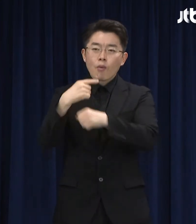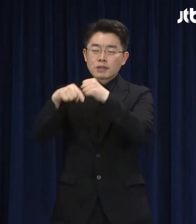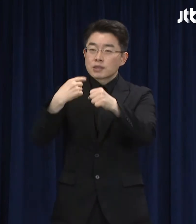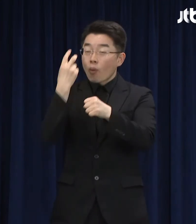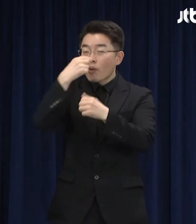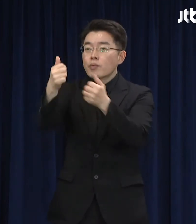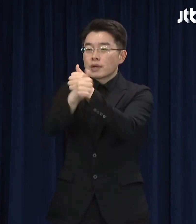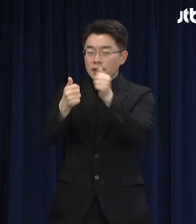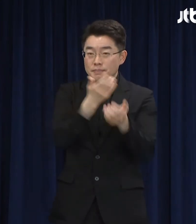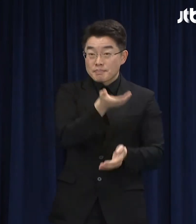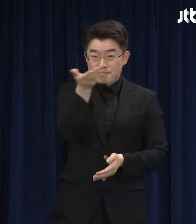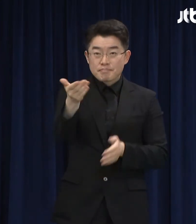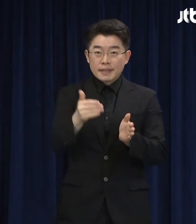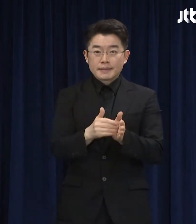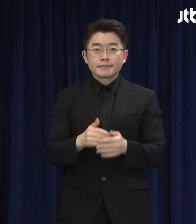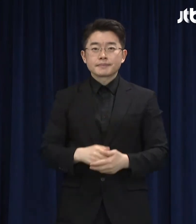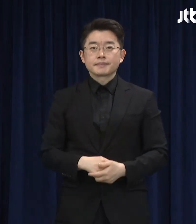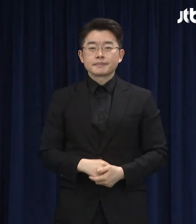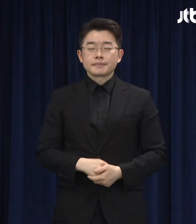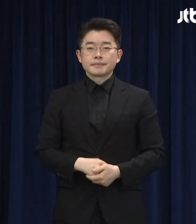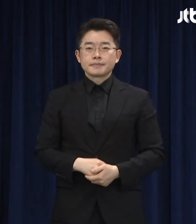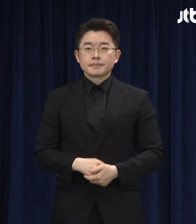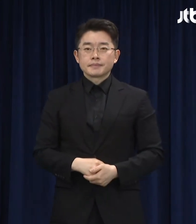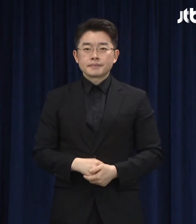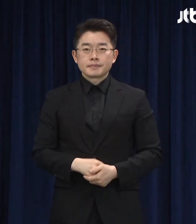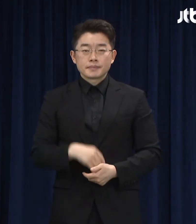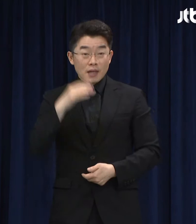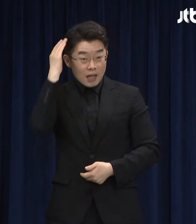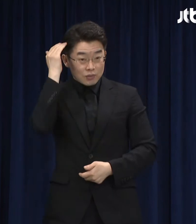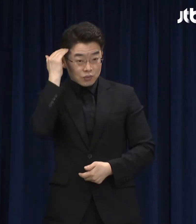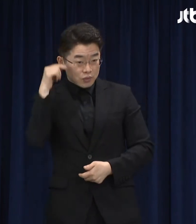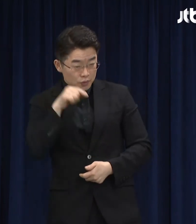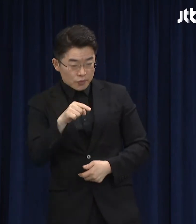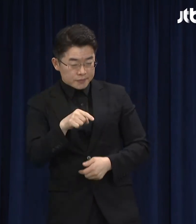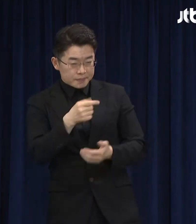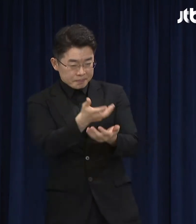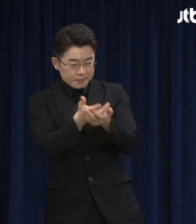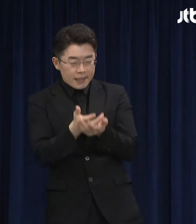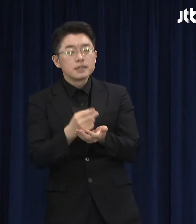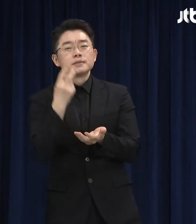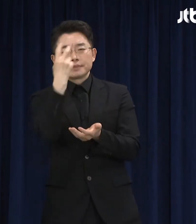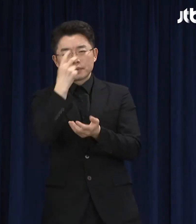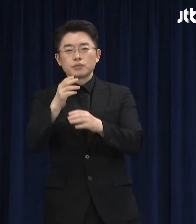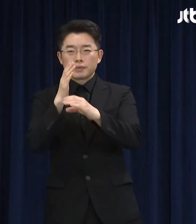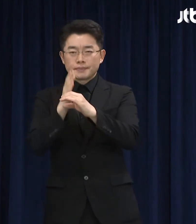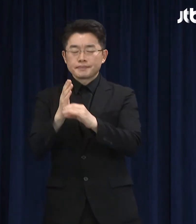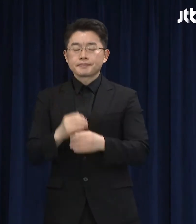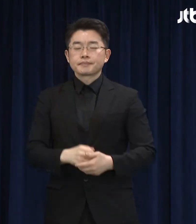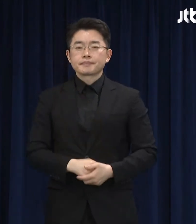이 부분은 저희들이 전반적으로 검토를 진행을 하고 있다는 말씀을 드리겠습니다.